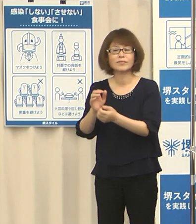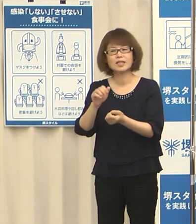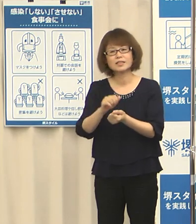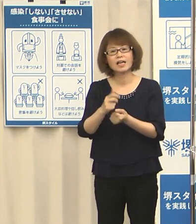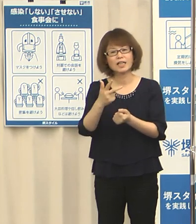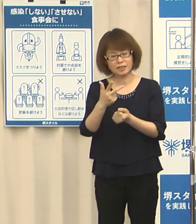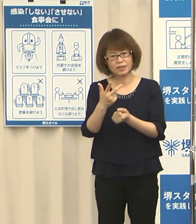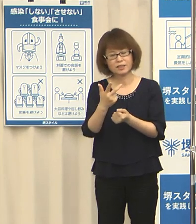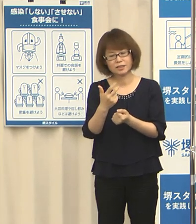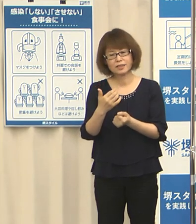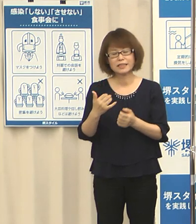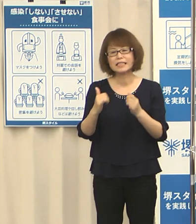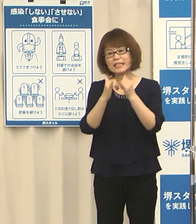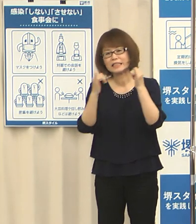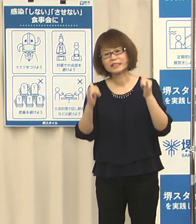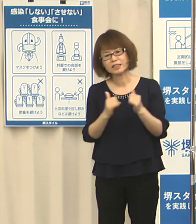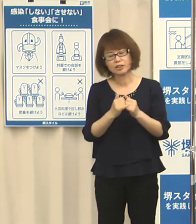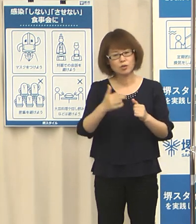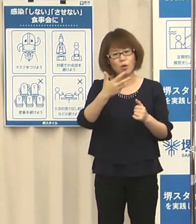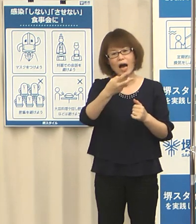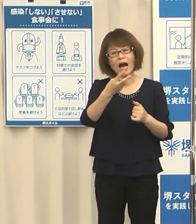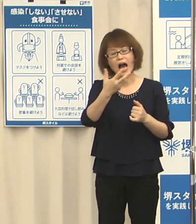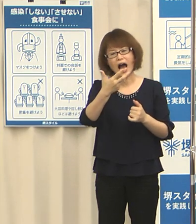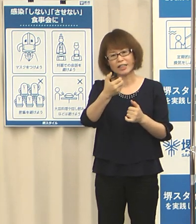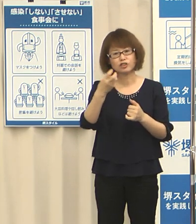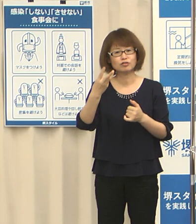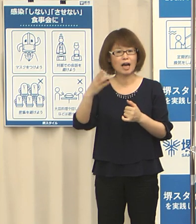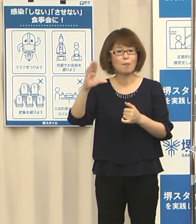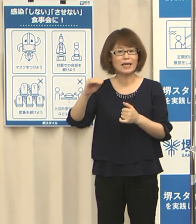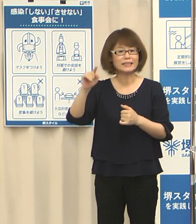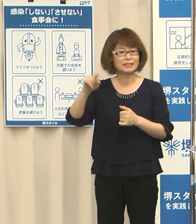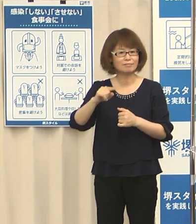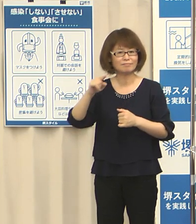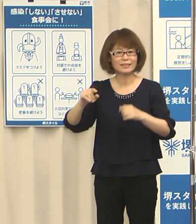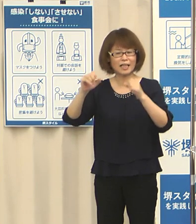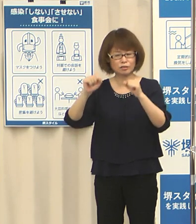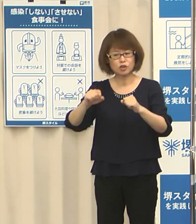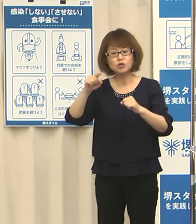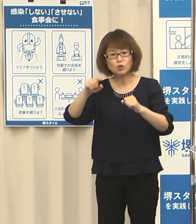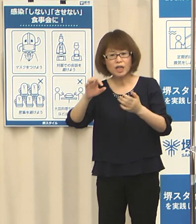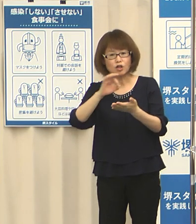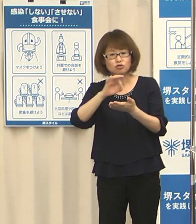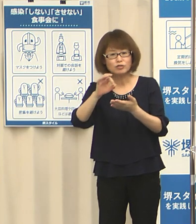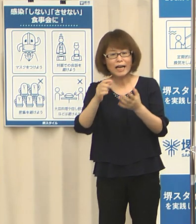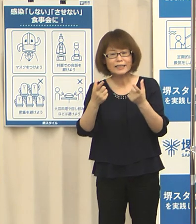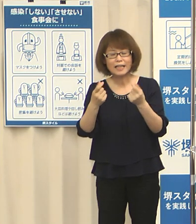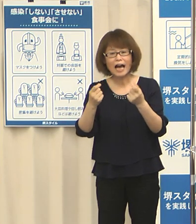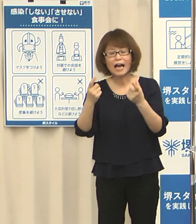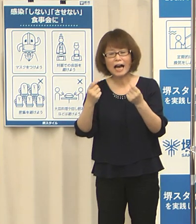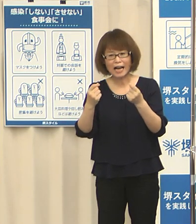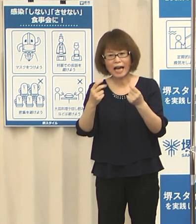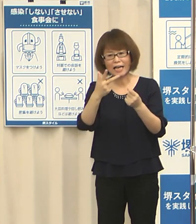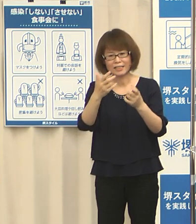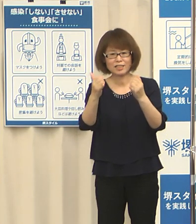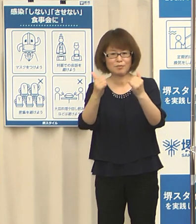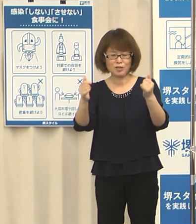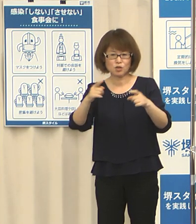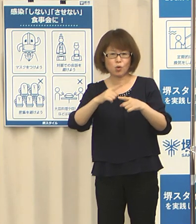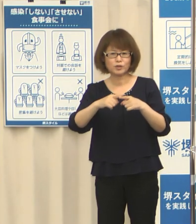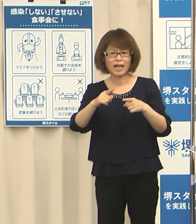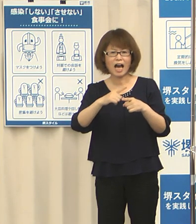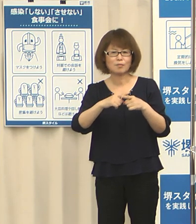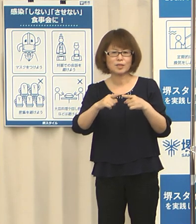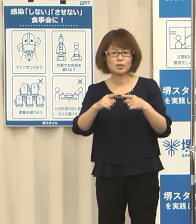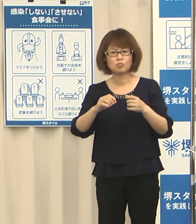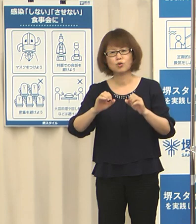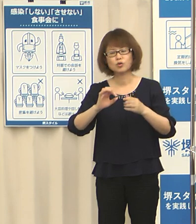83万人のこのフィールドであったり、ビッグデータというものを活用しながら市民サービスにもつながるし、企業の